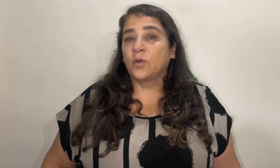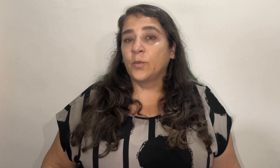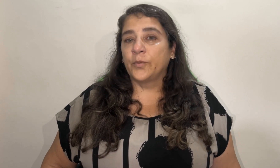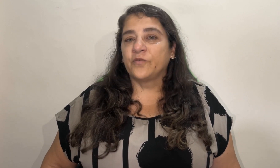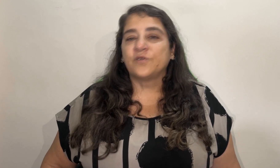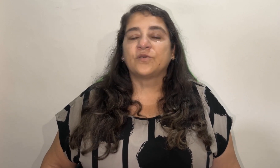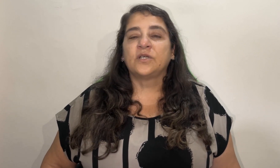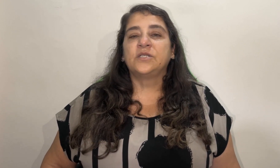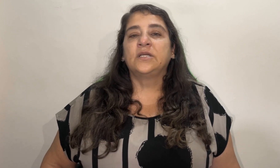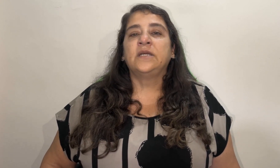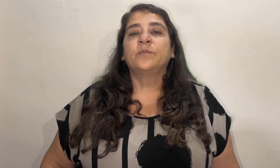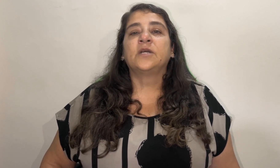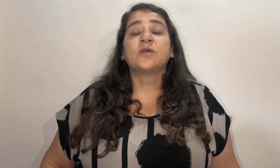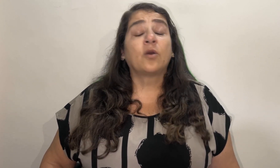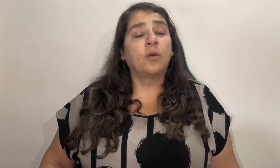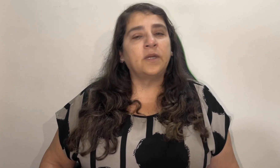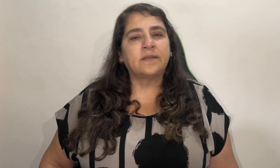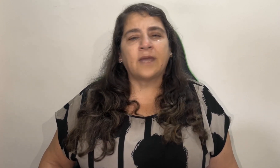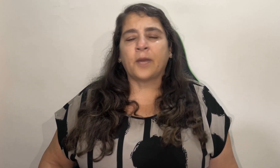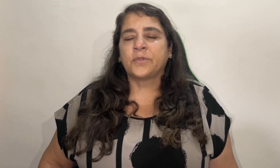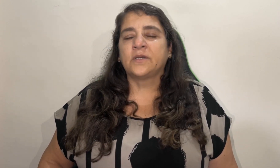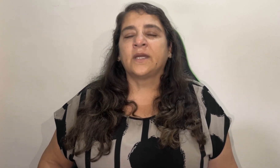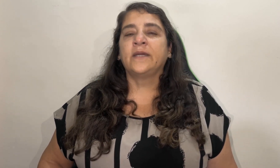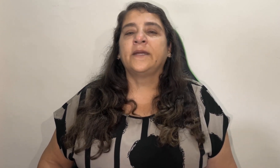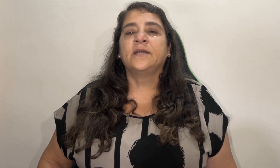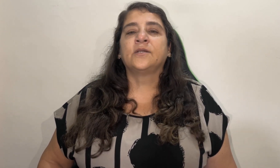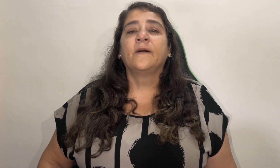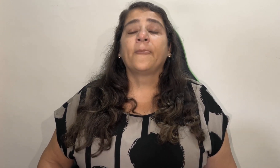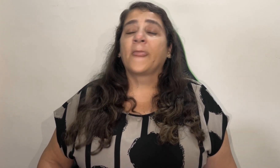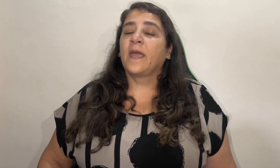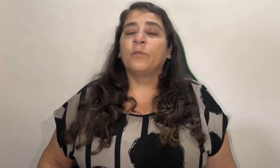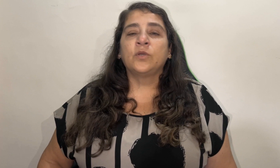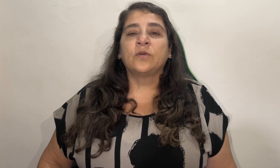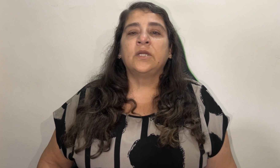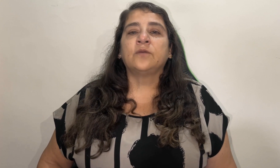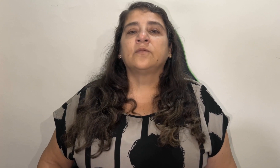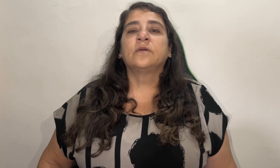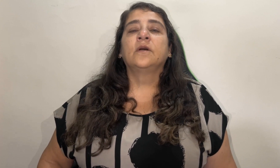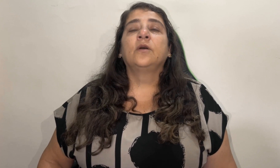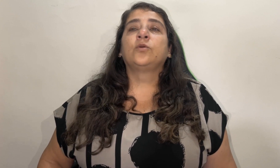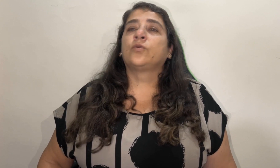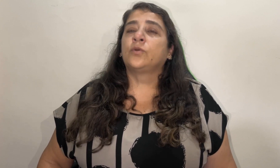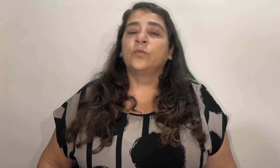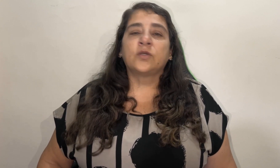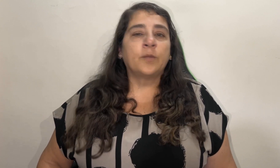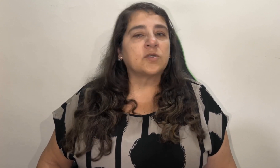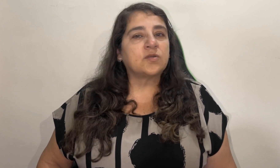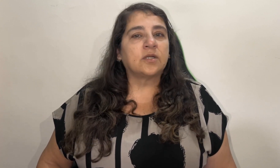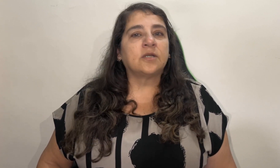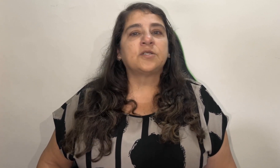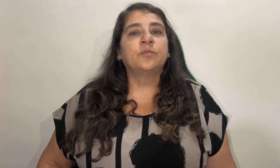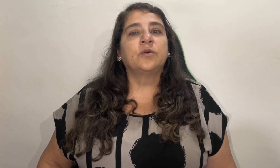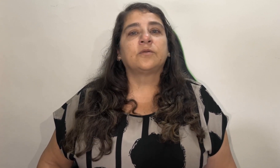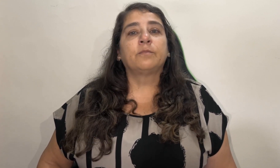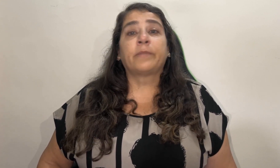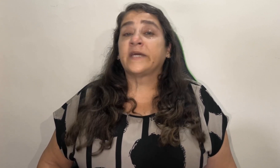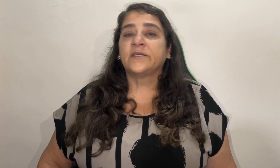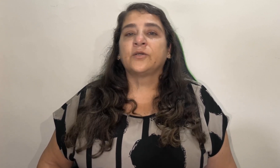como professora de Libras, como intérprete na igreja. É muito lindo, tudo muito emocionante, muito prazeroso